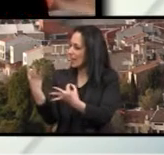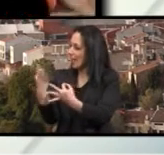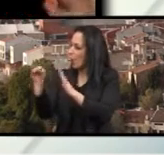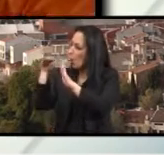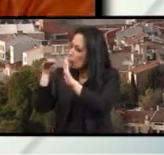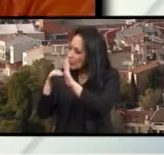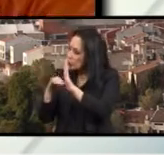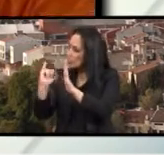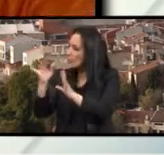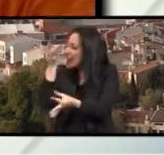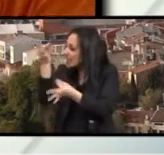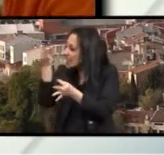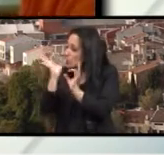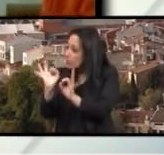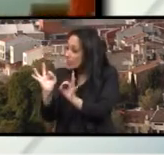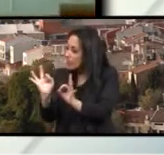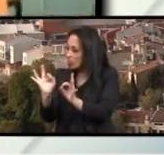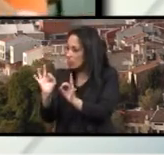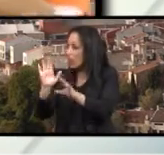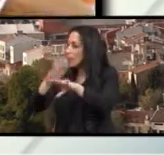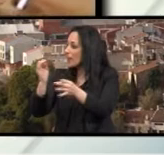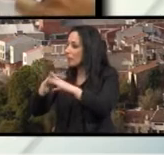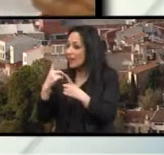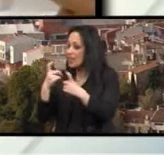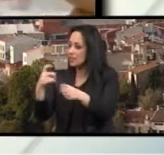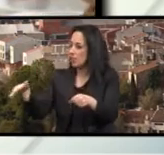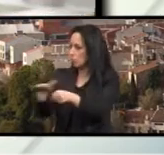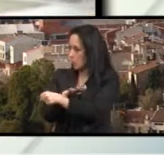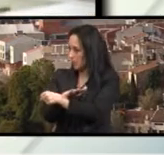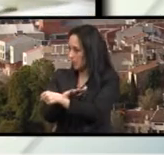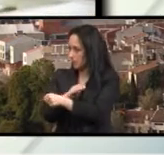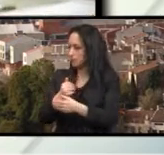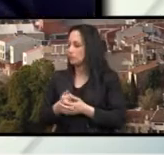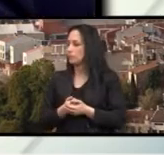condicions i uns requisits específics per cobrir les seves necessitats.